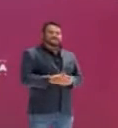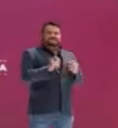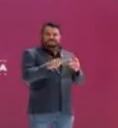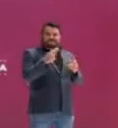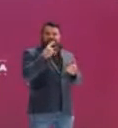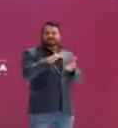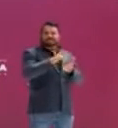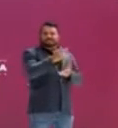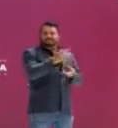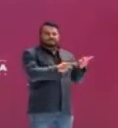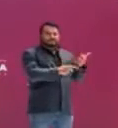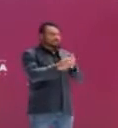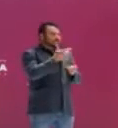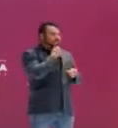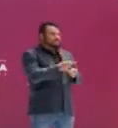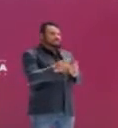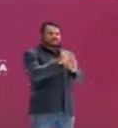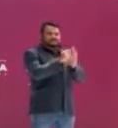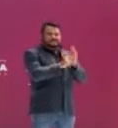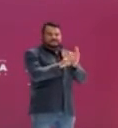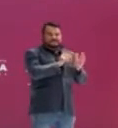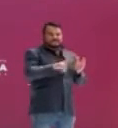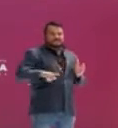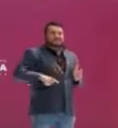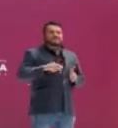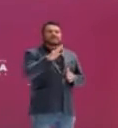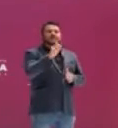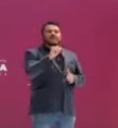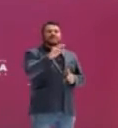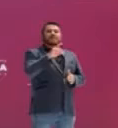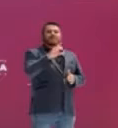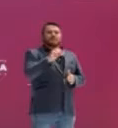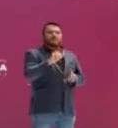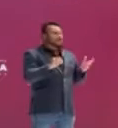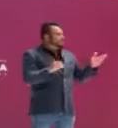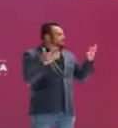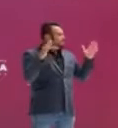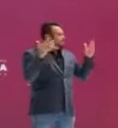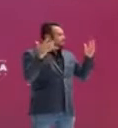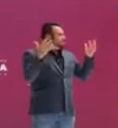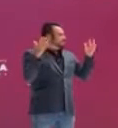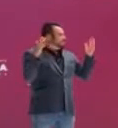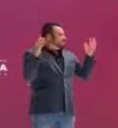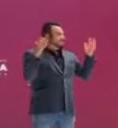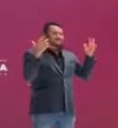Agradecemos la presencia del tesorero municipal, Raimundo Vega Andrade.